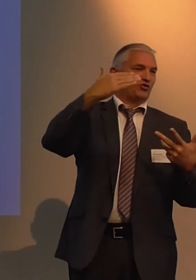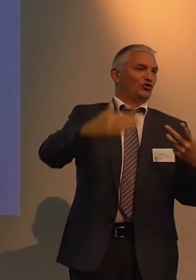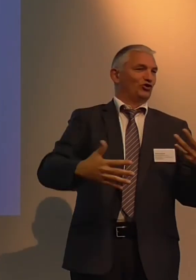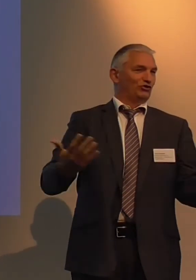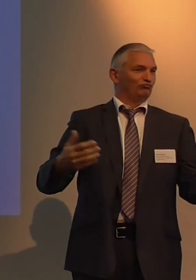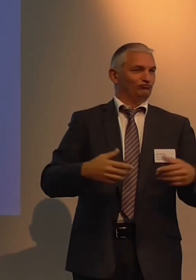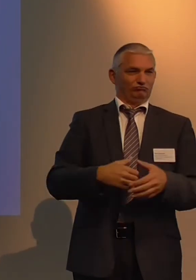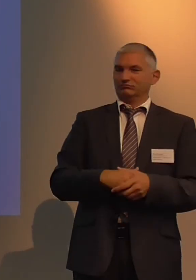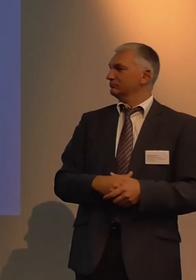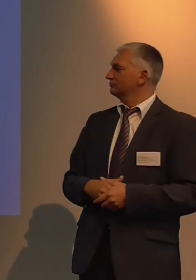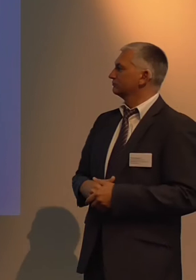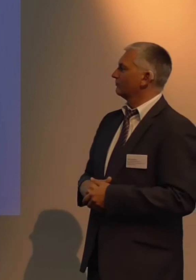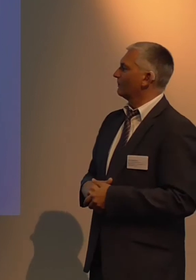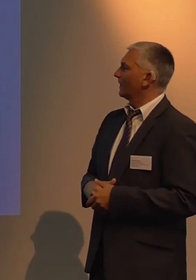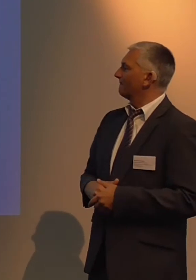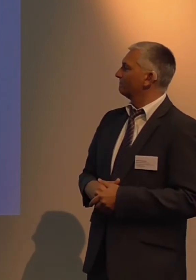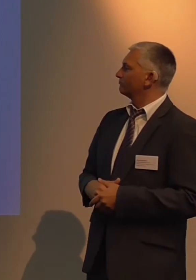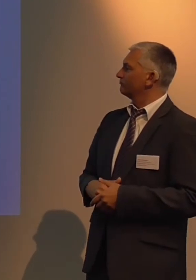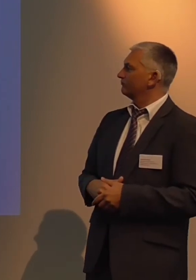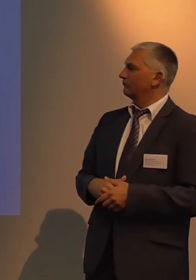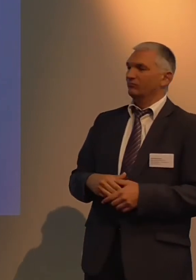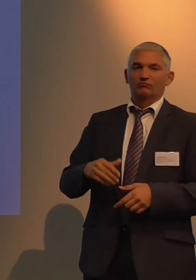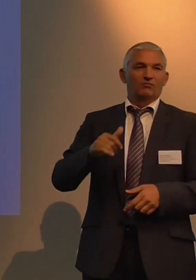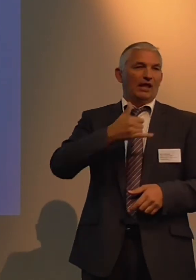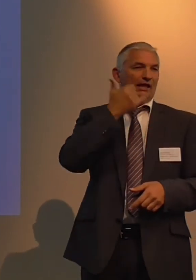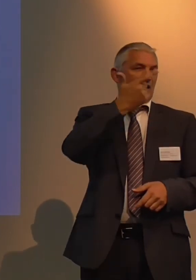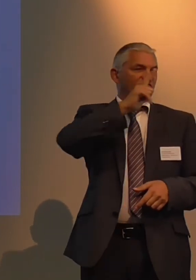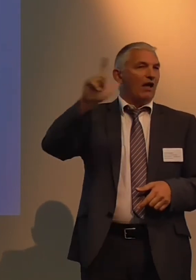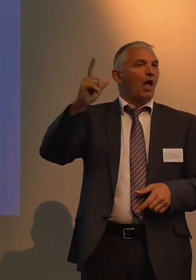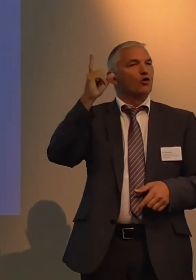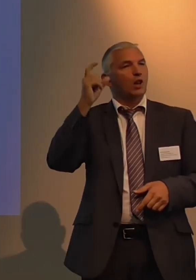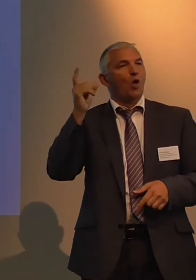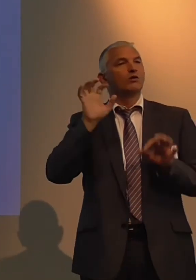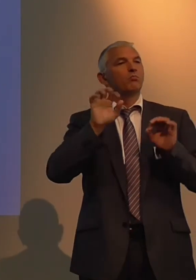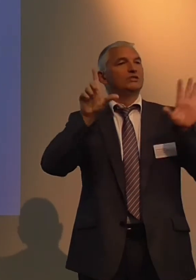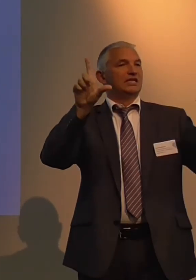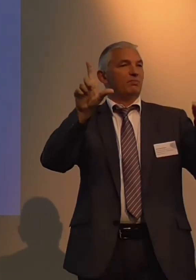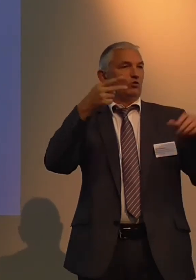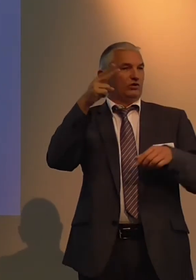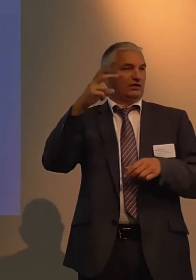Sprachen untertitelt haben konnte und anschauen konnte. Im Jahr 2000 hat ProSieben